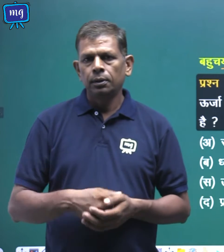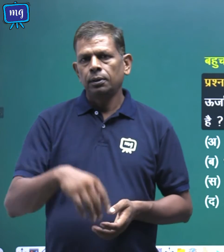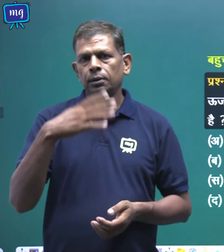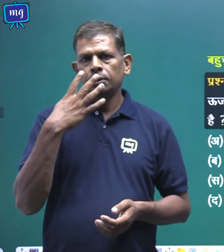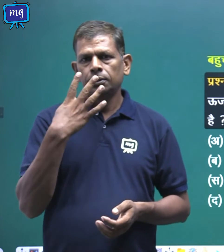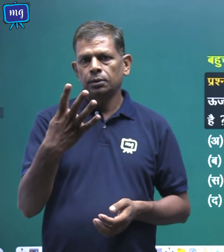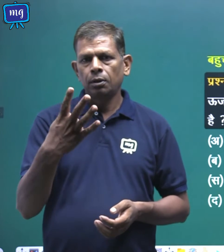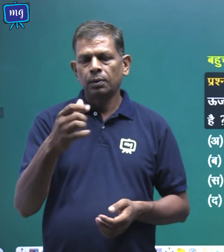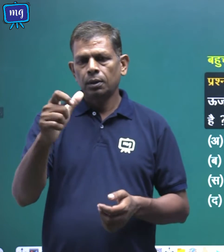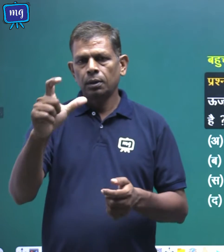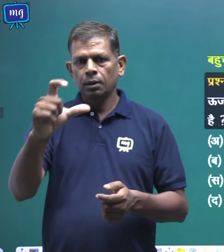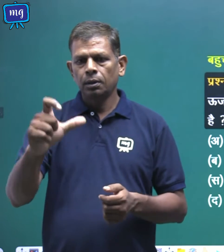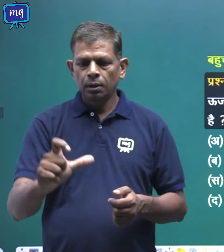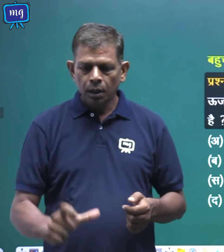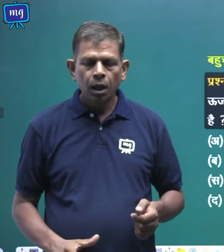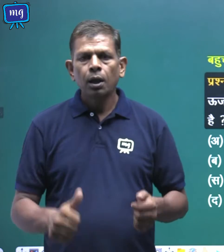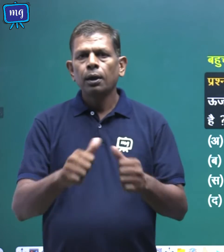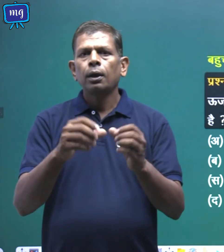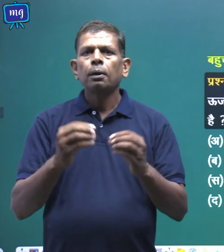4 विकल्प दिए गए हैं।